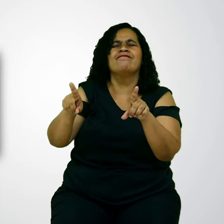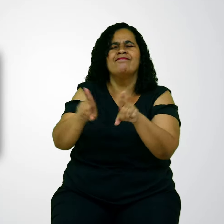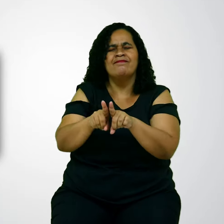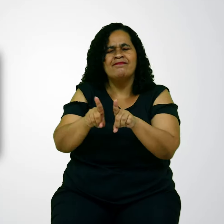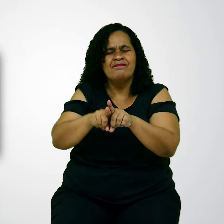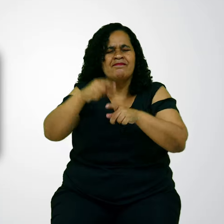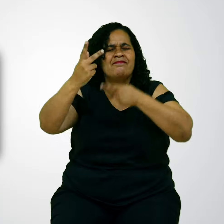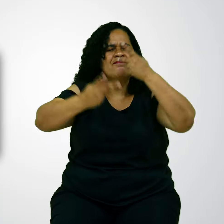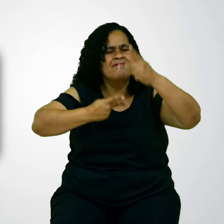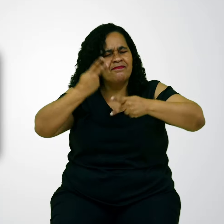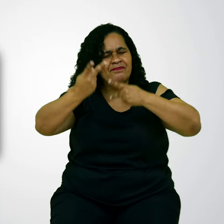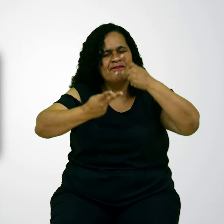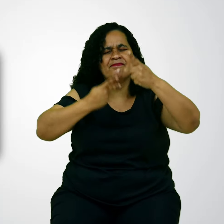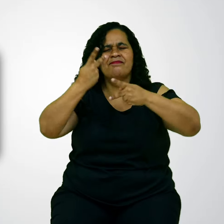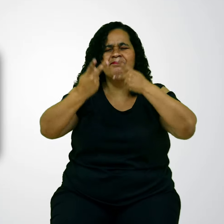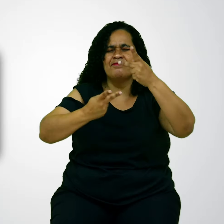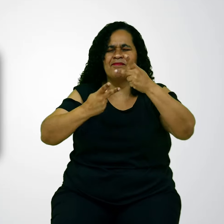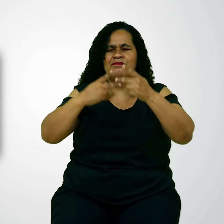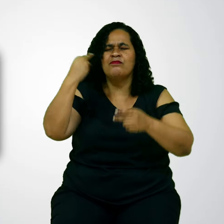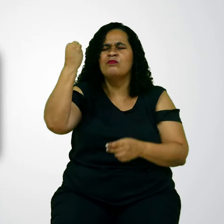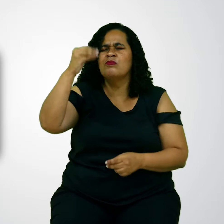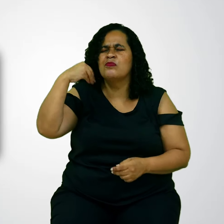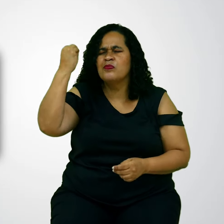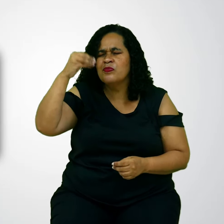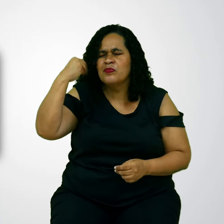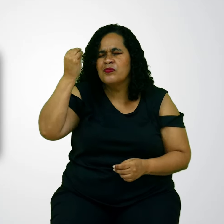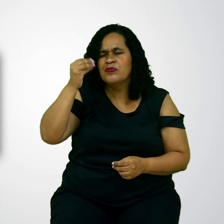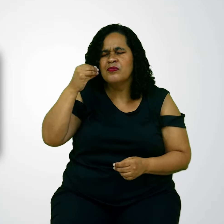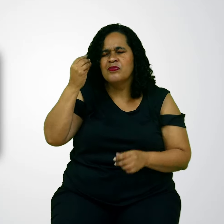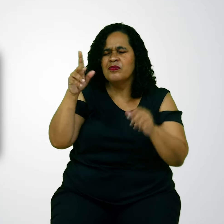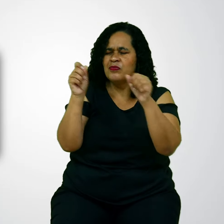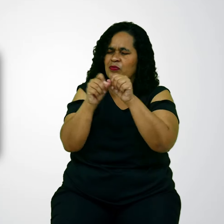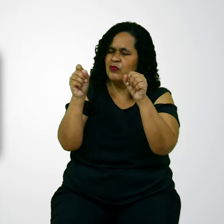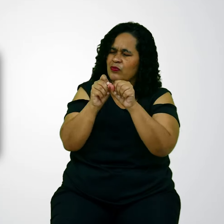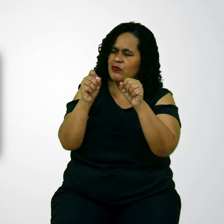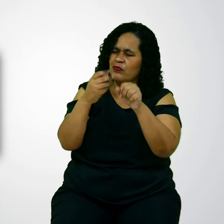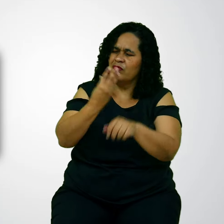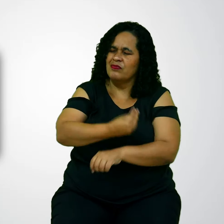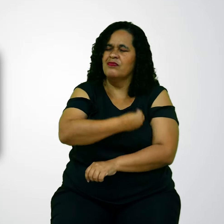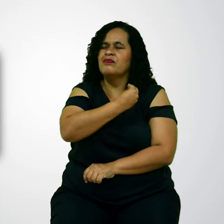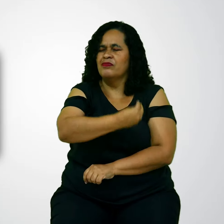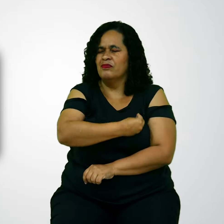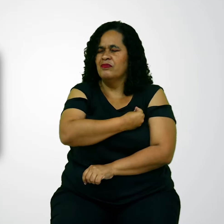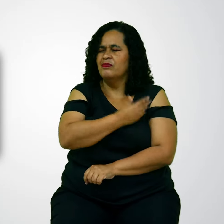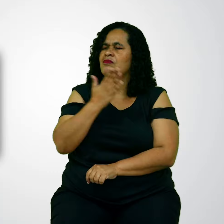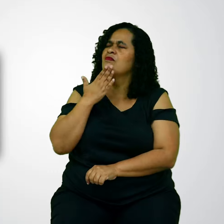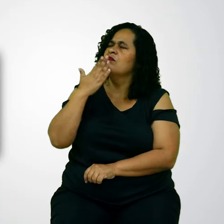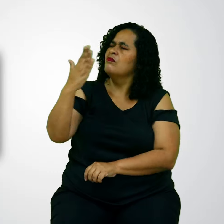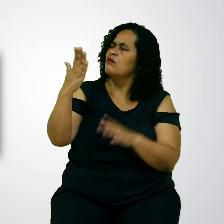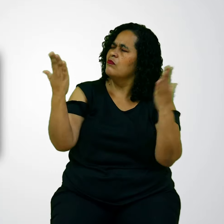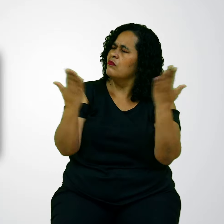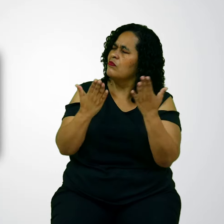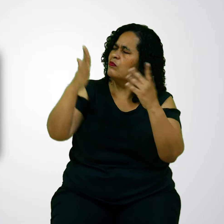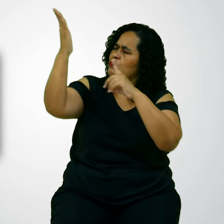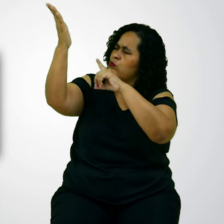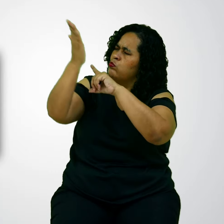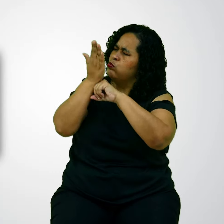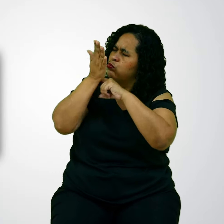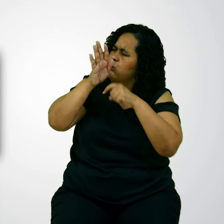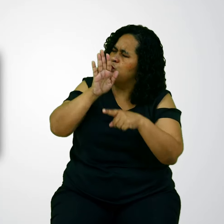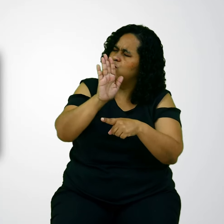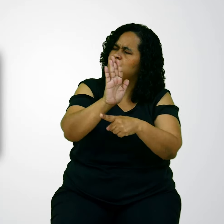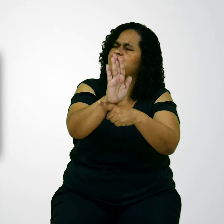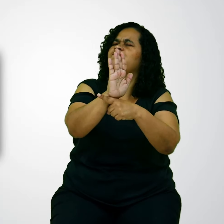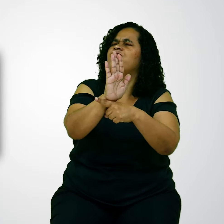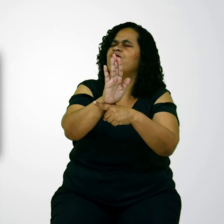de algumas experiências do que o Senhor faz na nossa jornada. Eu peço ao Senhor que nos ajude. Nós temos um